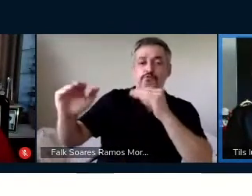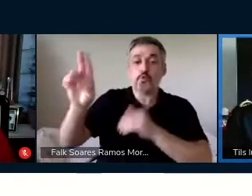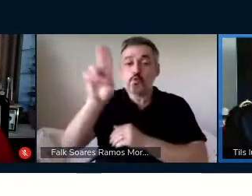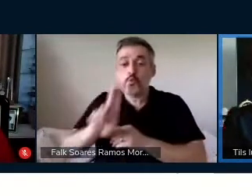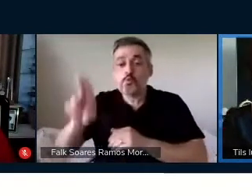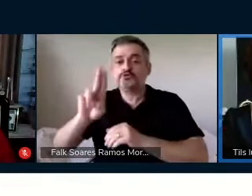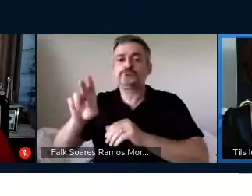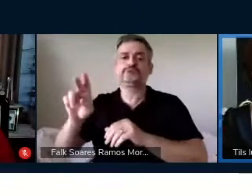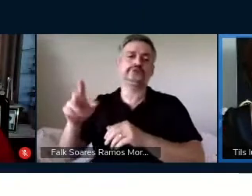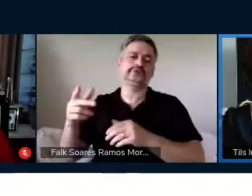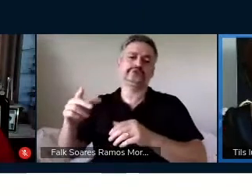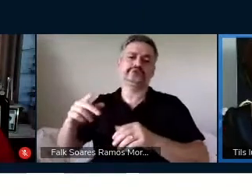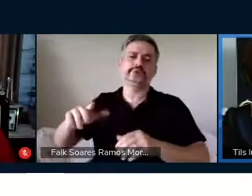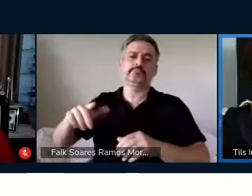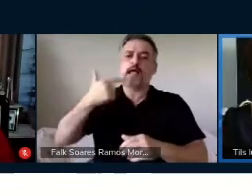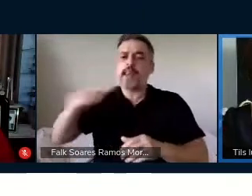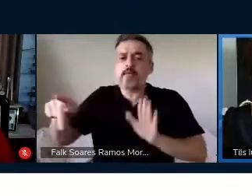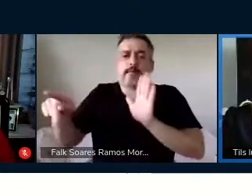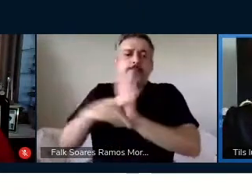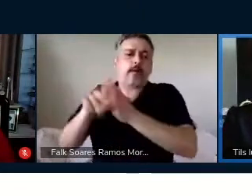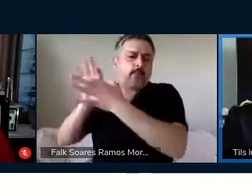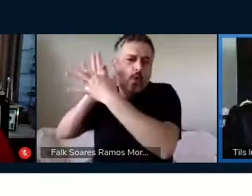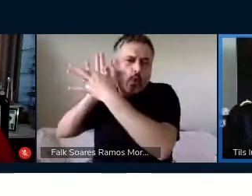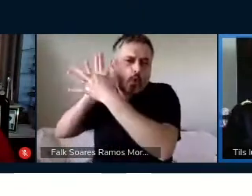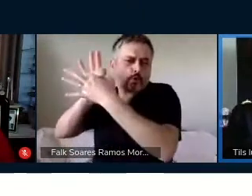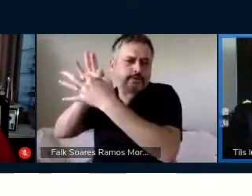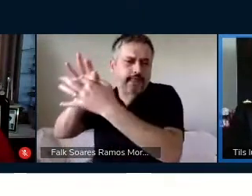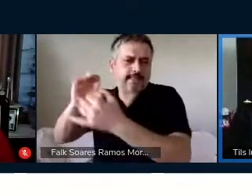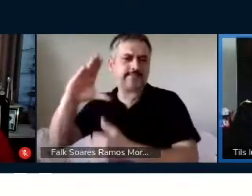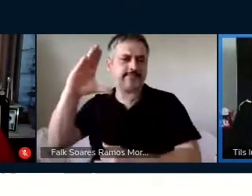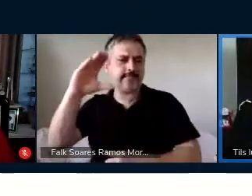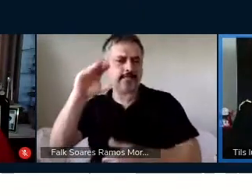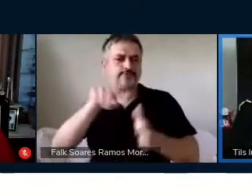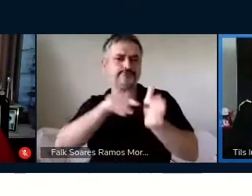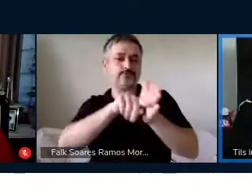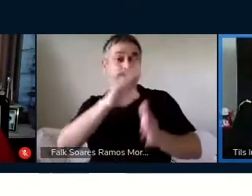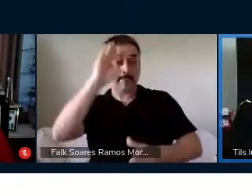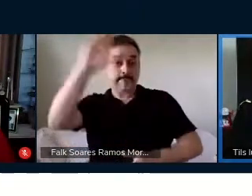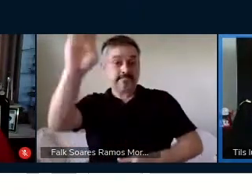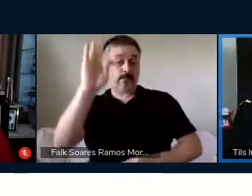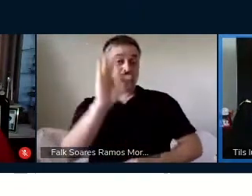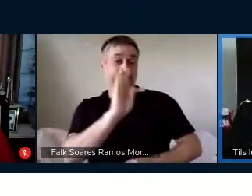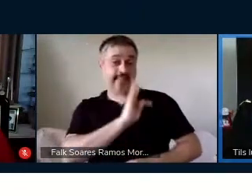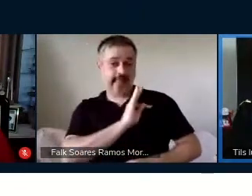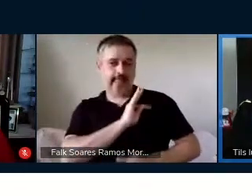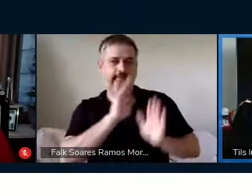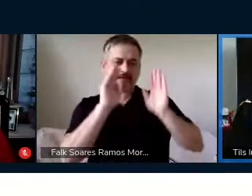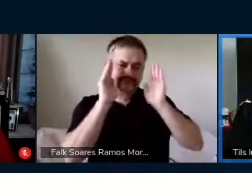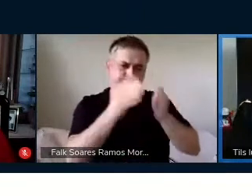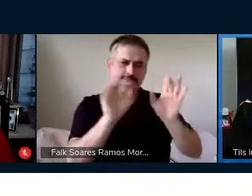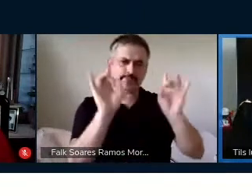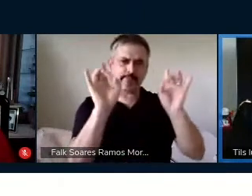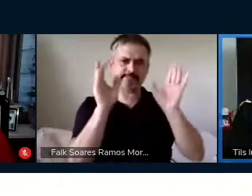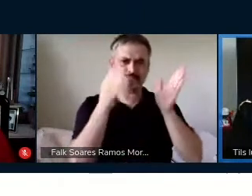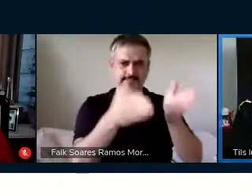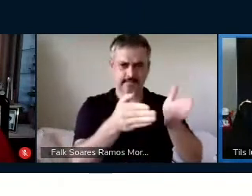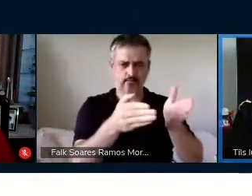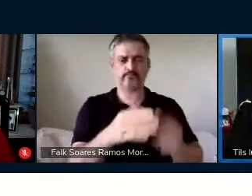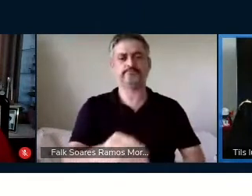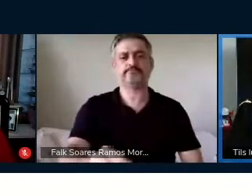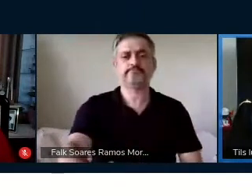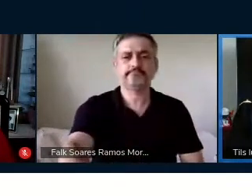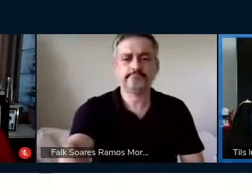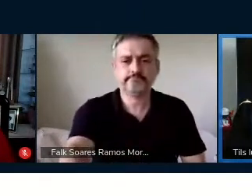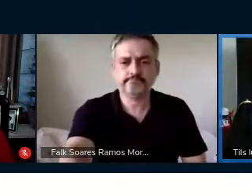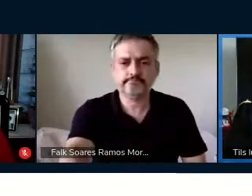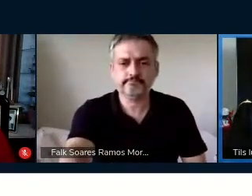formação, seja de neologismos terminológicos, seja de unidades já cristalizadas e utilizadas pelos falantes da língua em